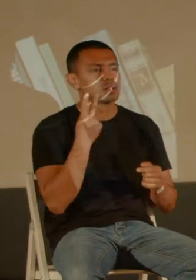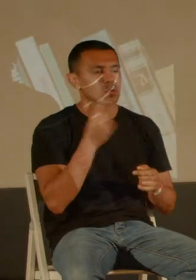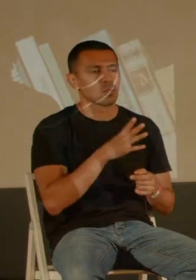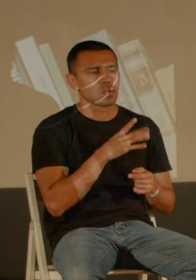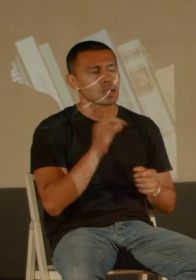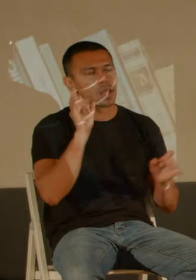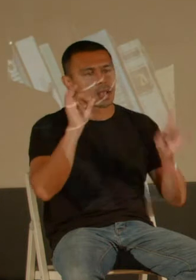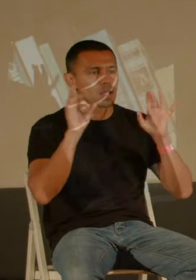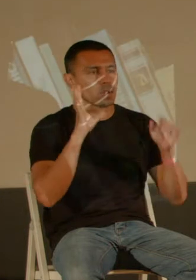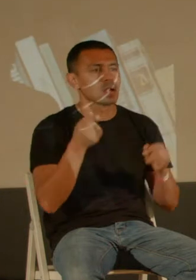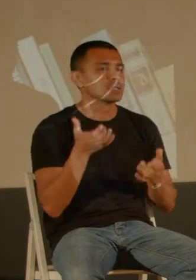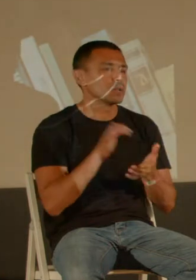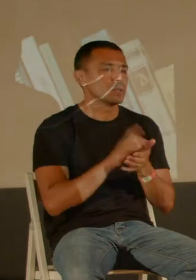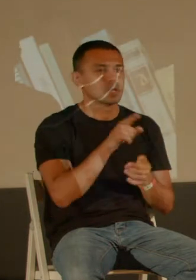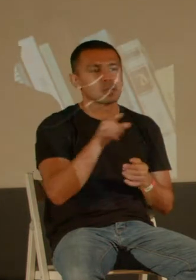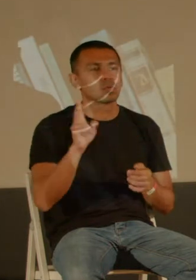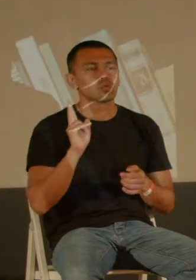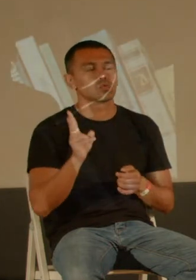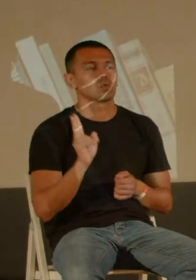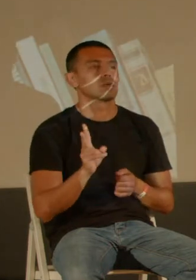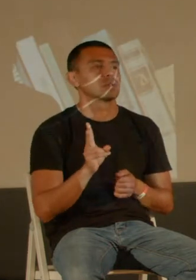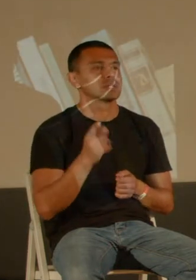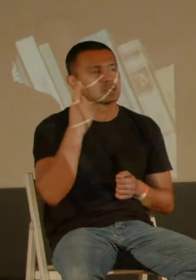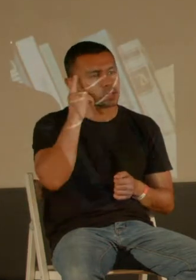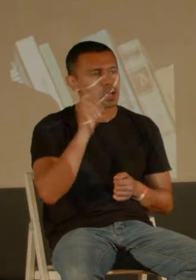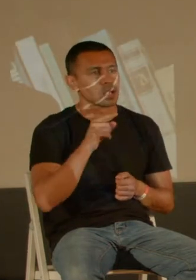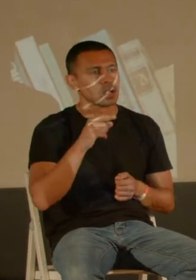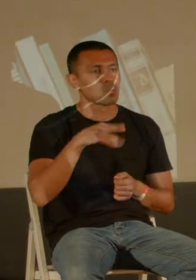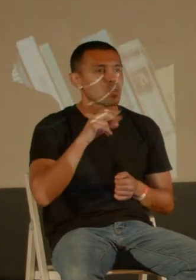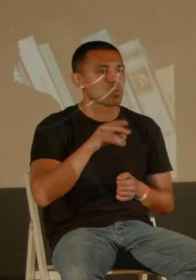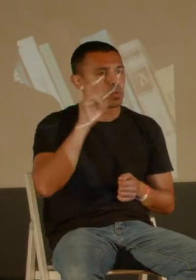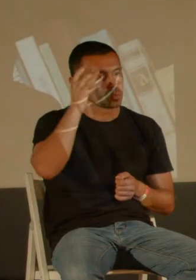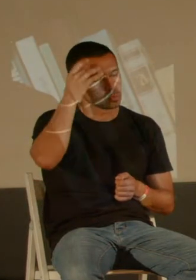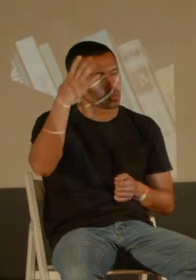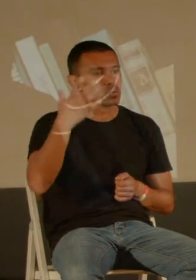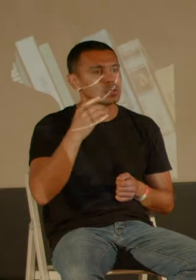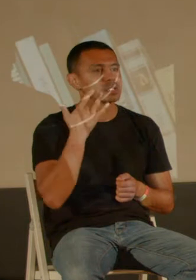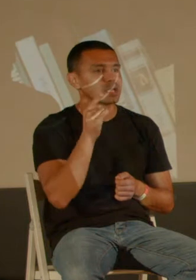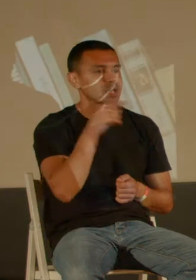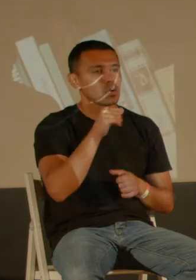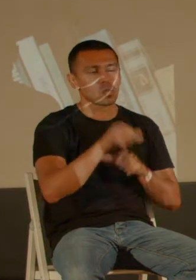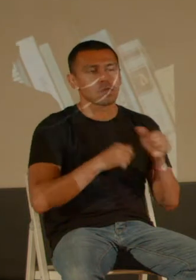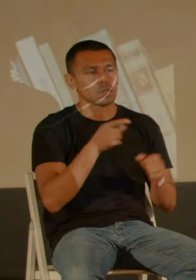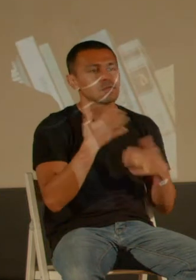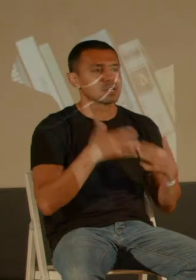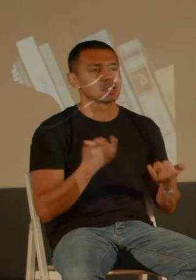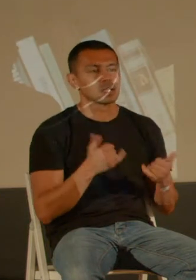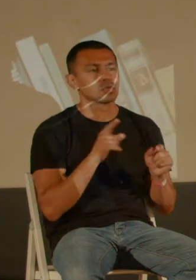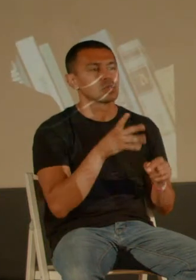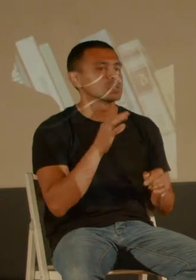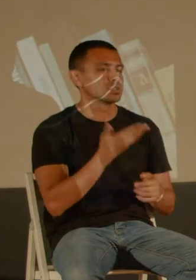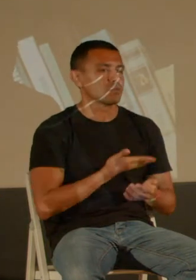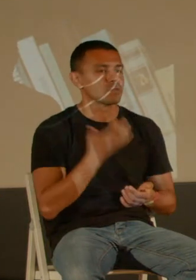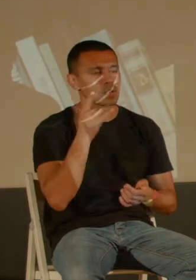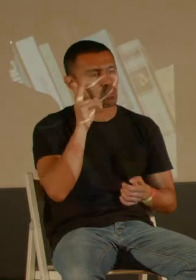бувають, на рекламу, яка знайома тільки тим, хто знає поп-культуру штатів саме тих років, тому що вона вже і зараз ті, хто живуть в